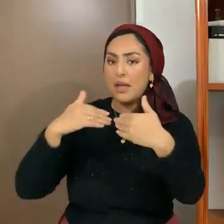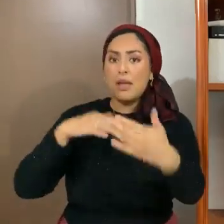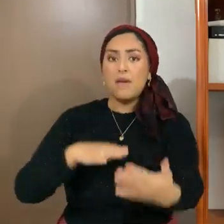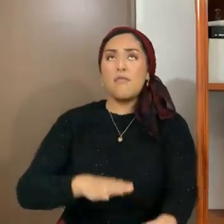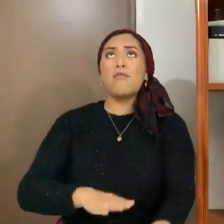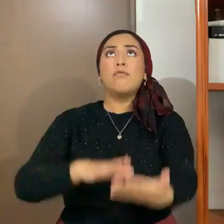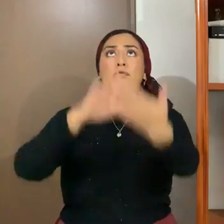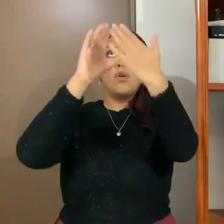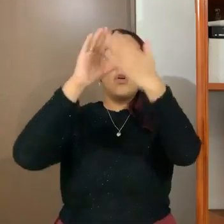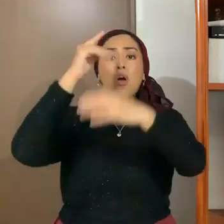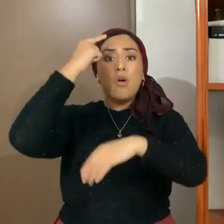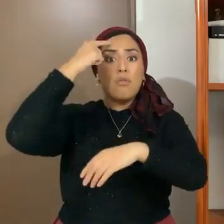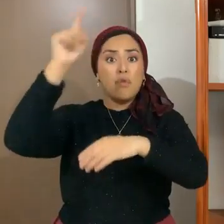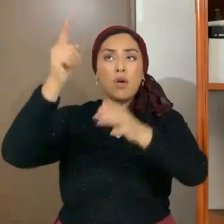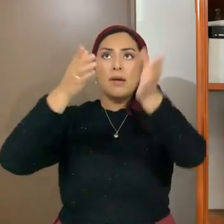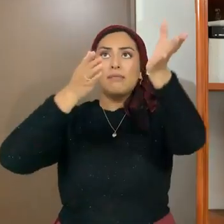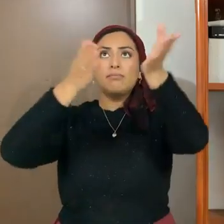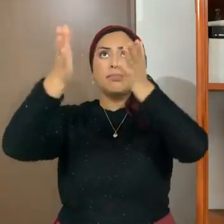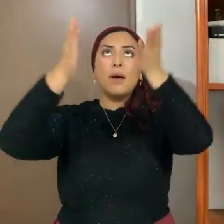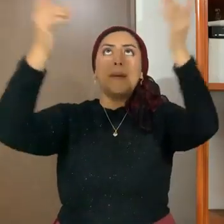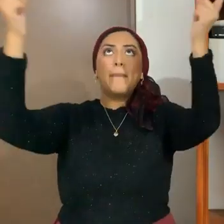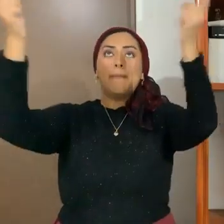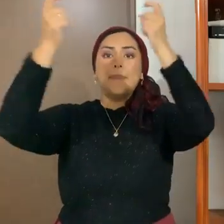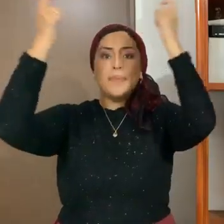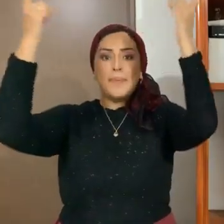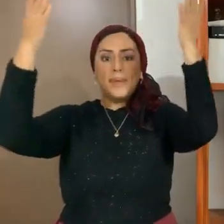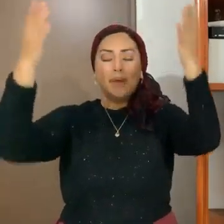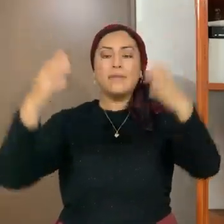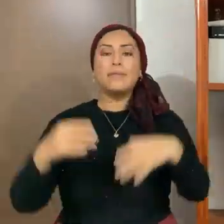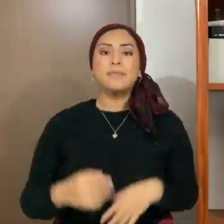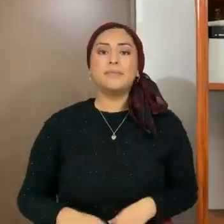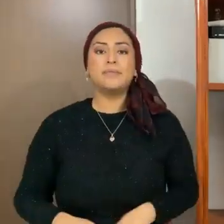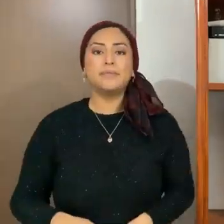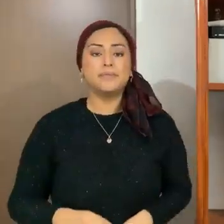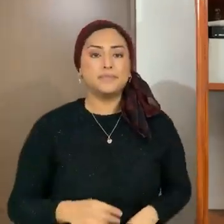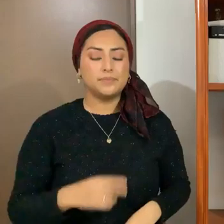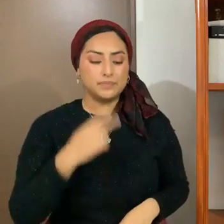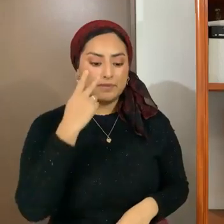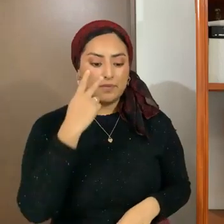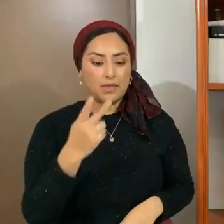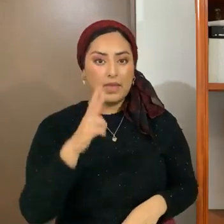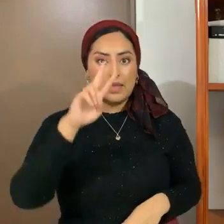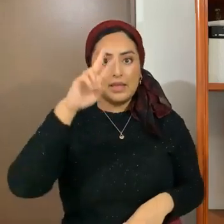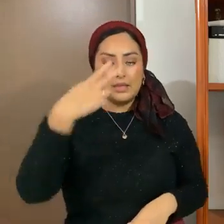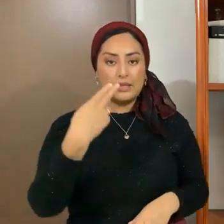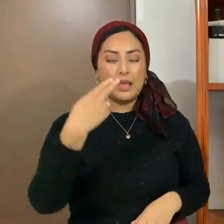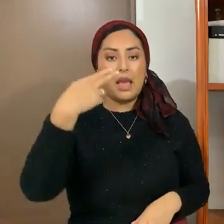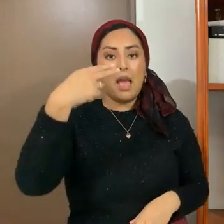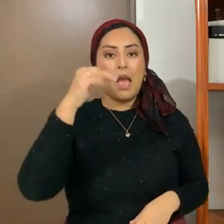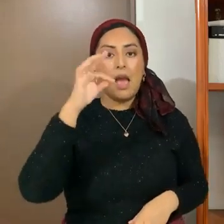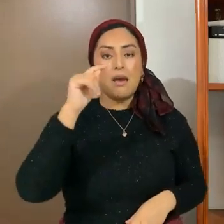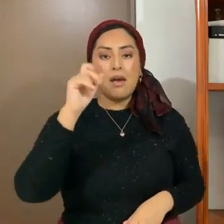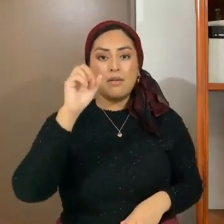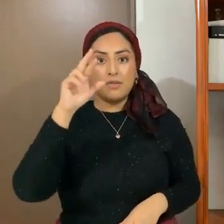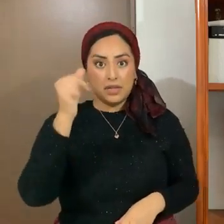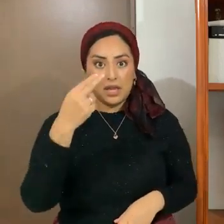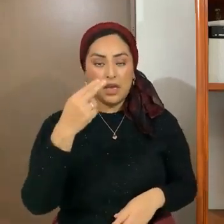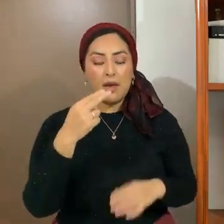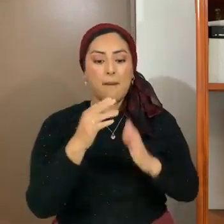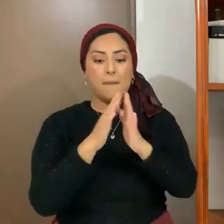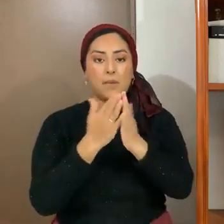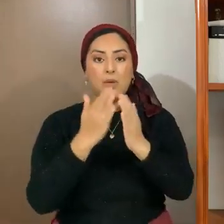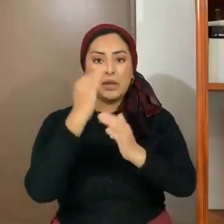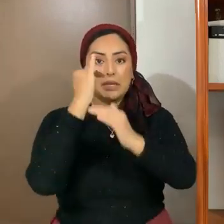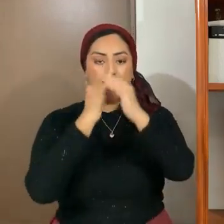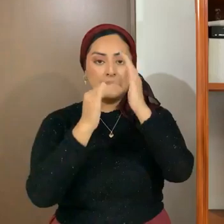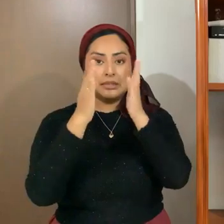presencia para que le sirvamos, para que le adoremos. Muy bien, y vamos a ver la segunda Haftará del libro de